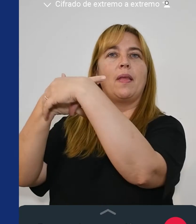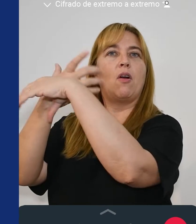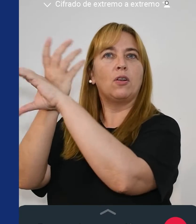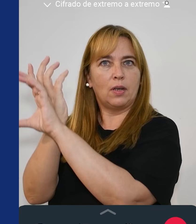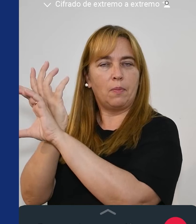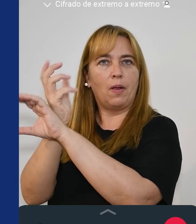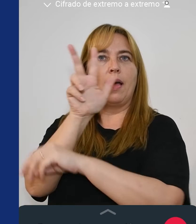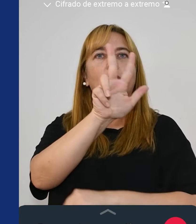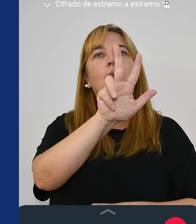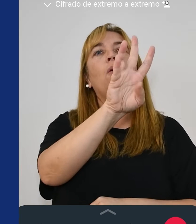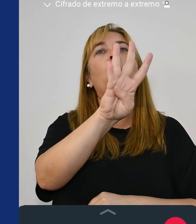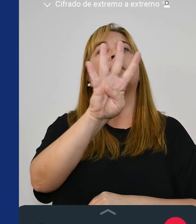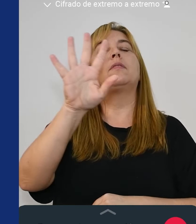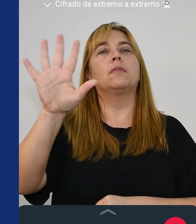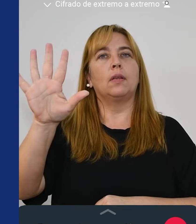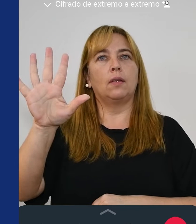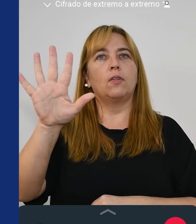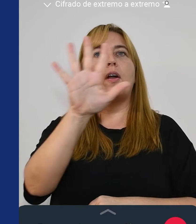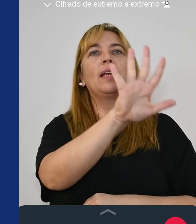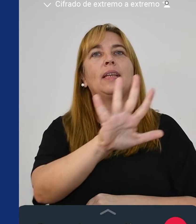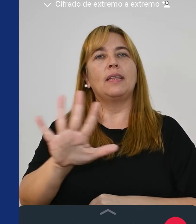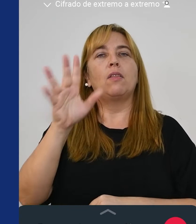videollamada por WhatsApp